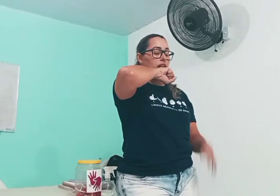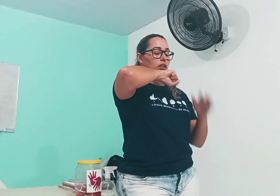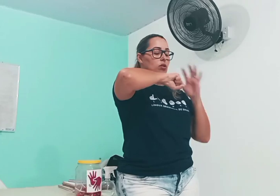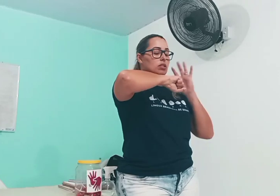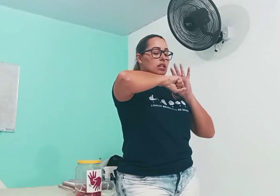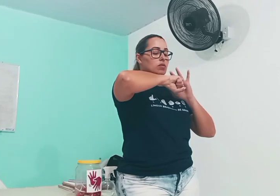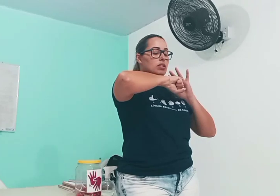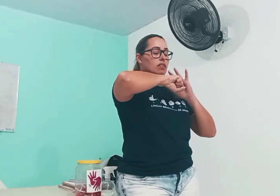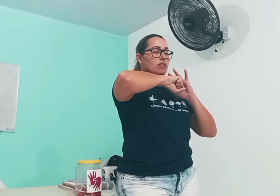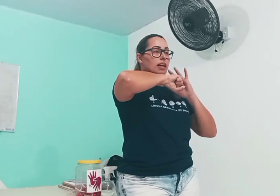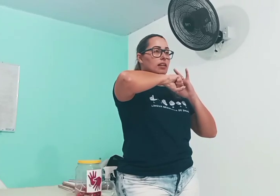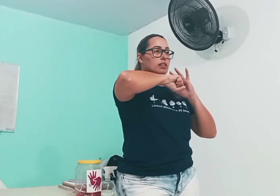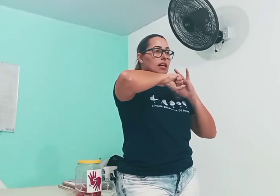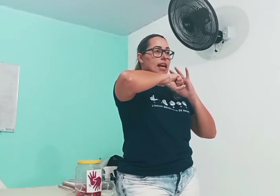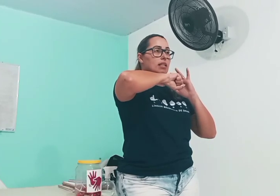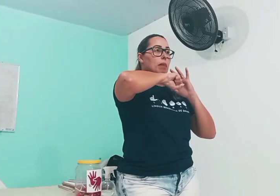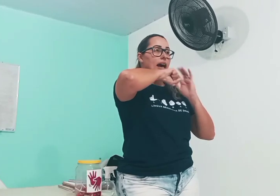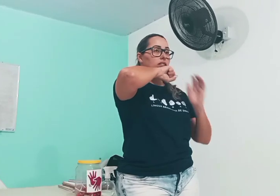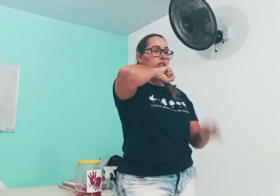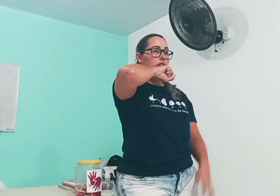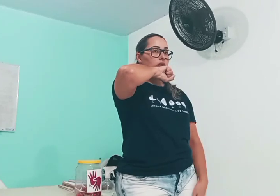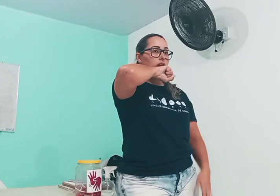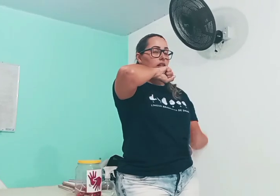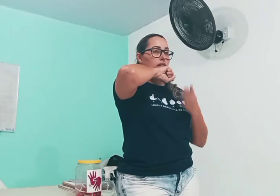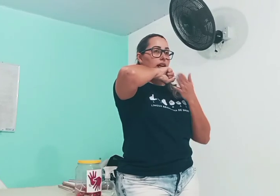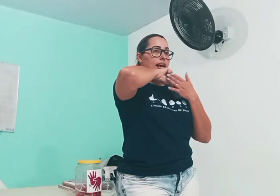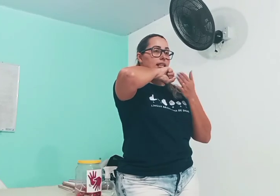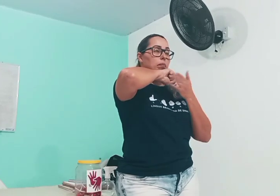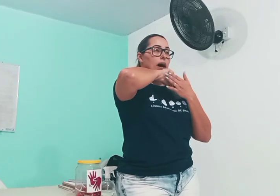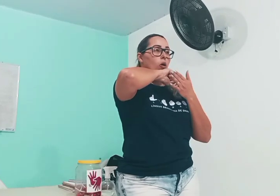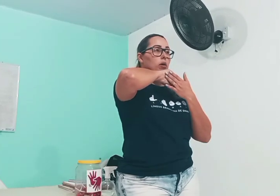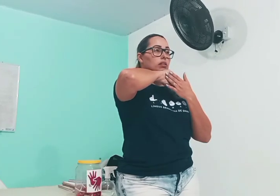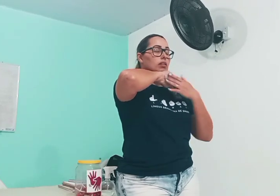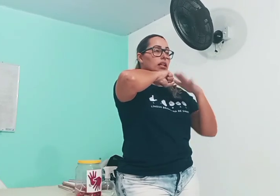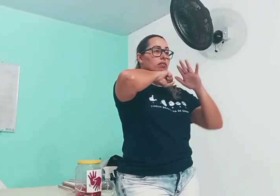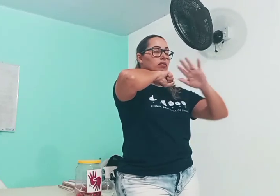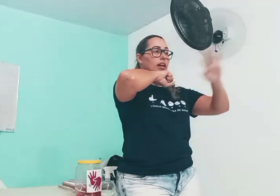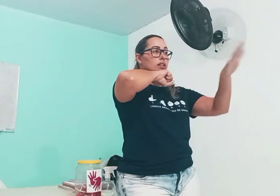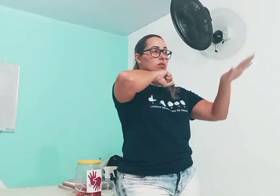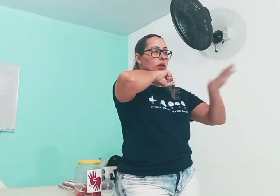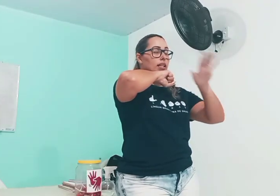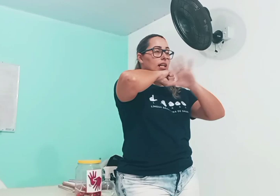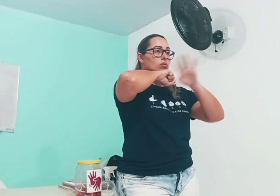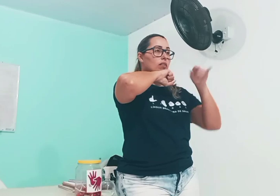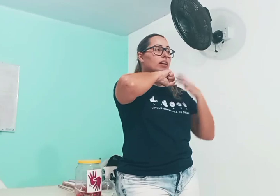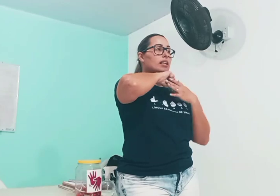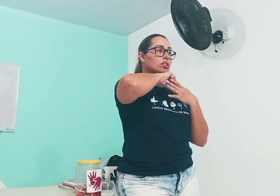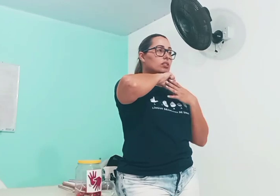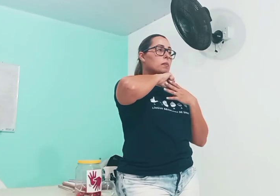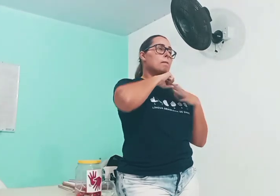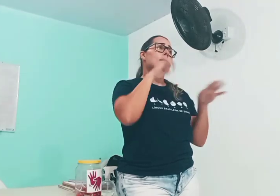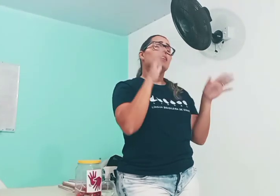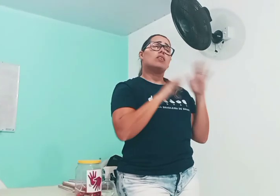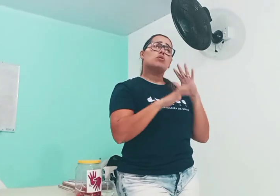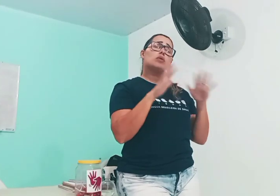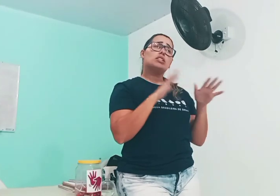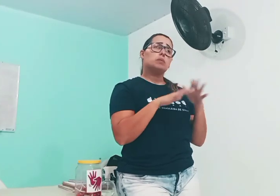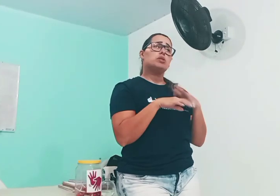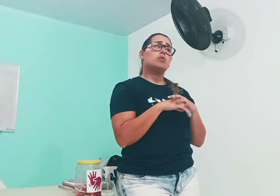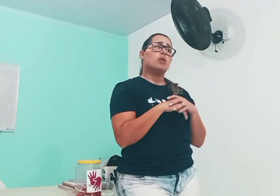Então, você vê essa parte, né? Essa palma, quem vê são quem está na sua frente. Então, são esse tipo de coisa